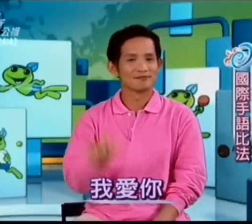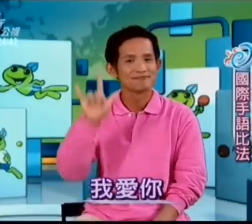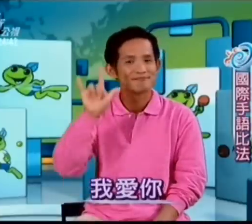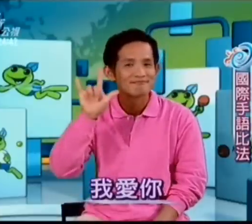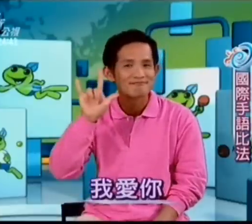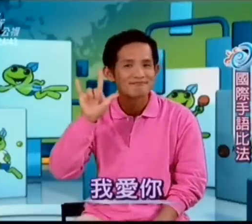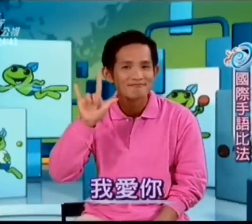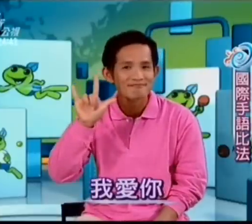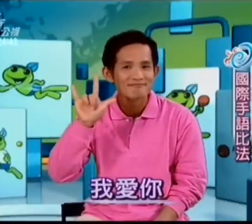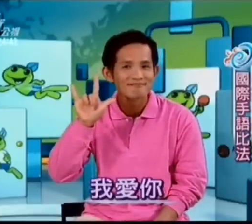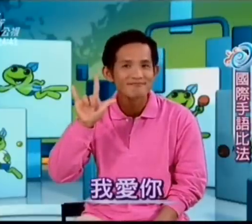我爱你。